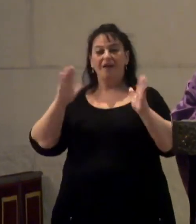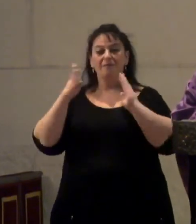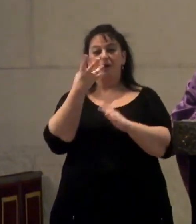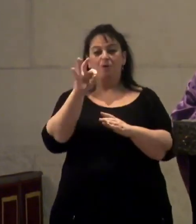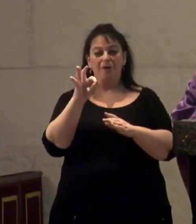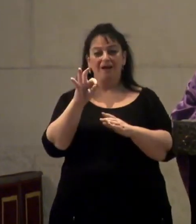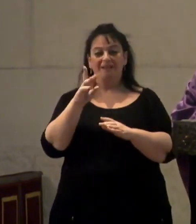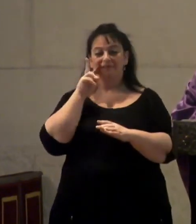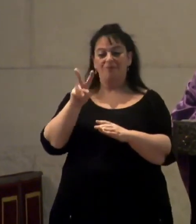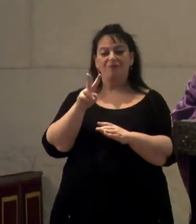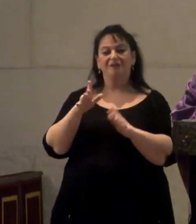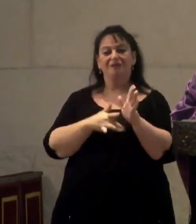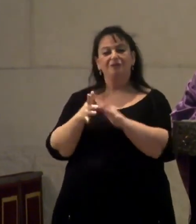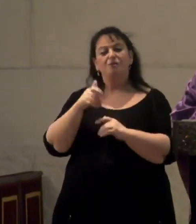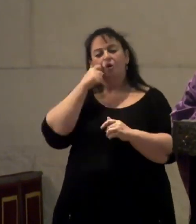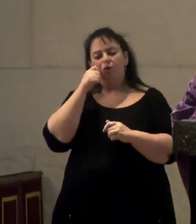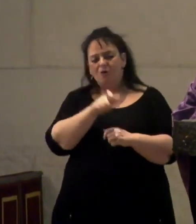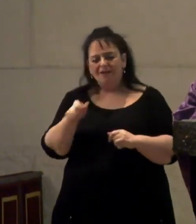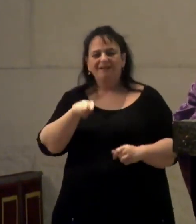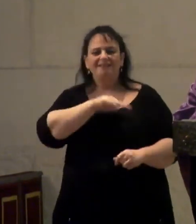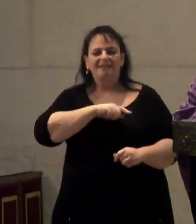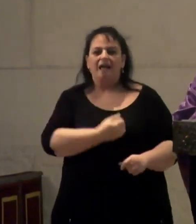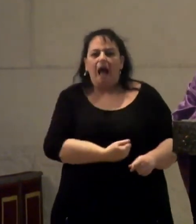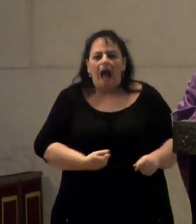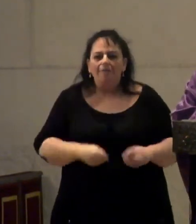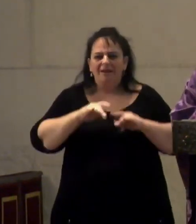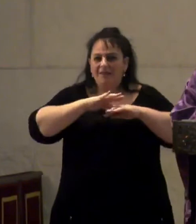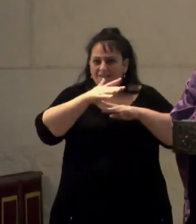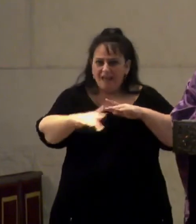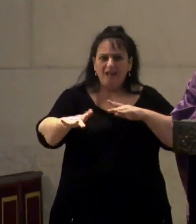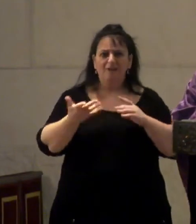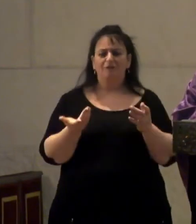Cuaresma, de sentir hambre en el desierto,